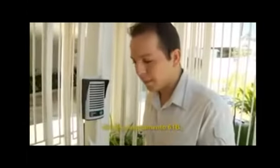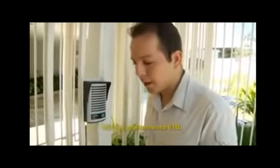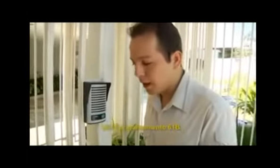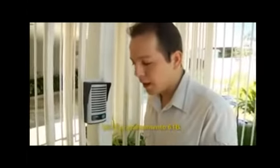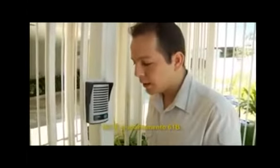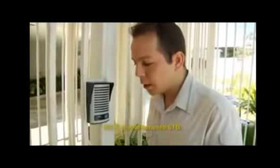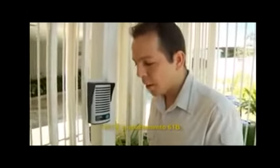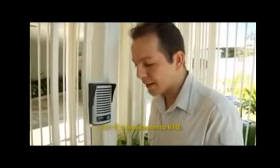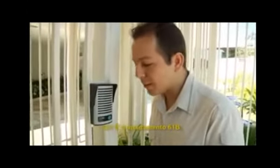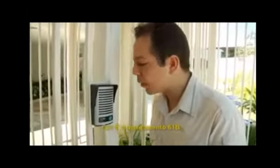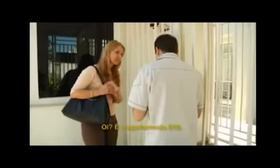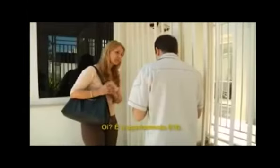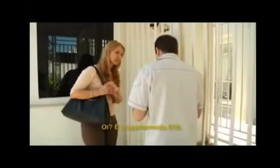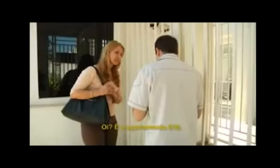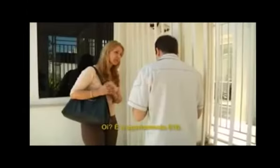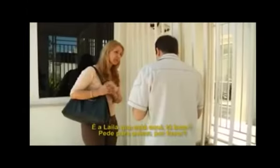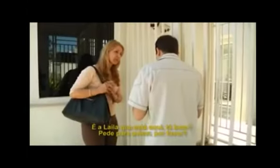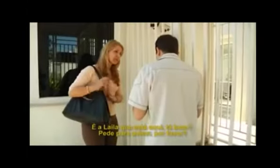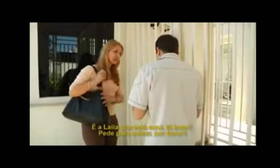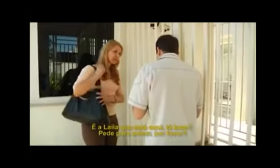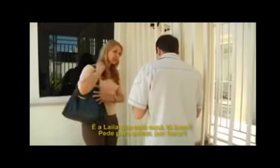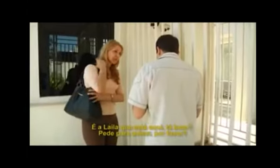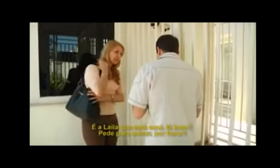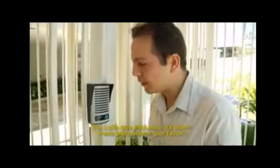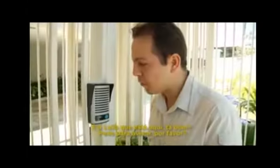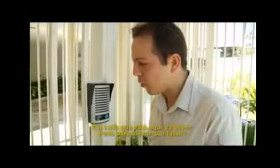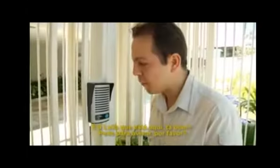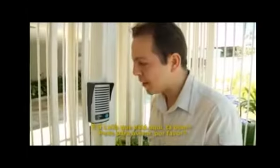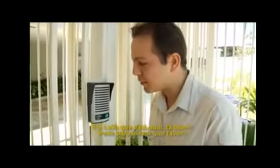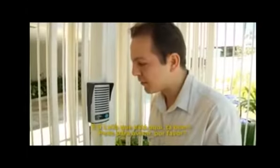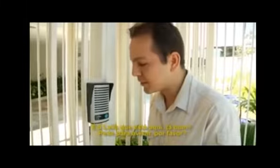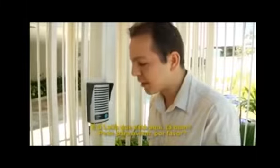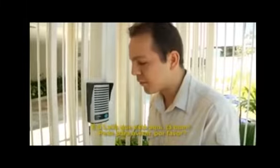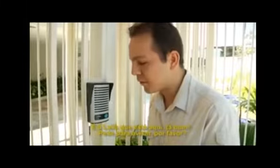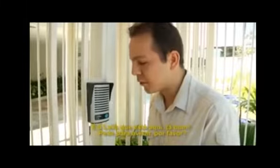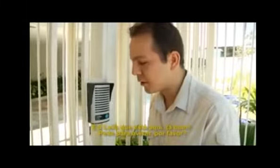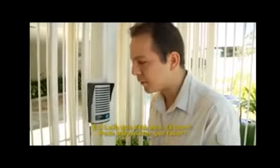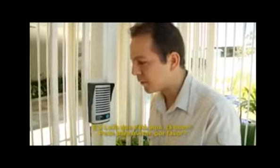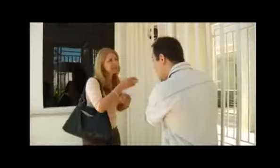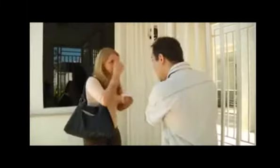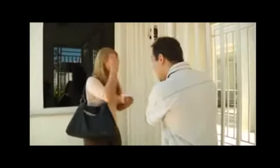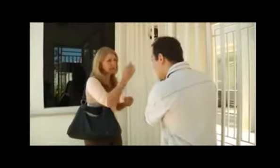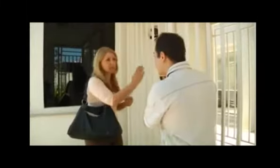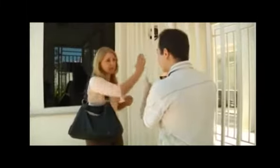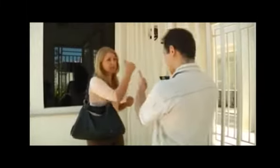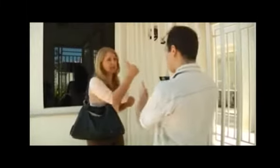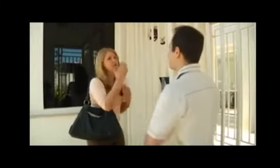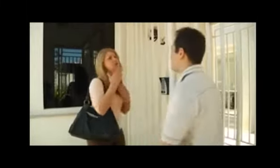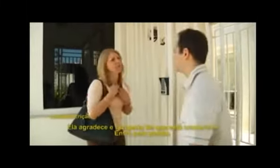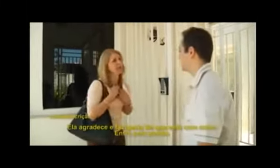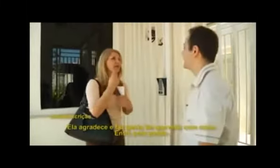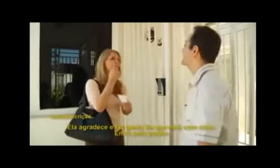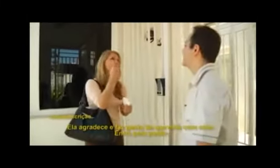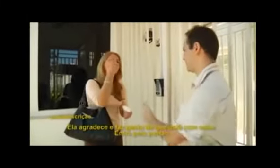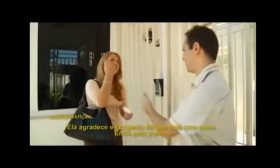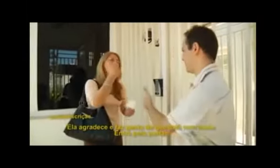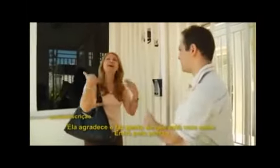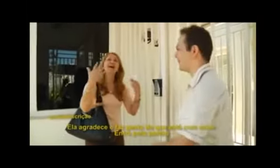Oi. Então, apartamento 61D, é a Laila que tá aqui, tá bom? Pede pra avisar, por favor.